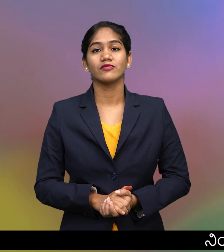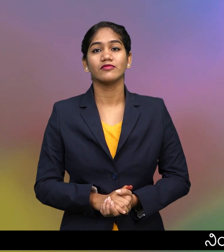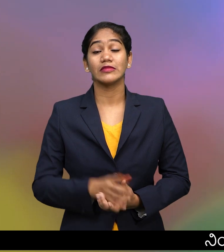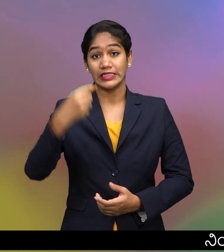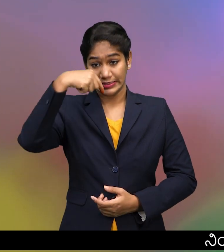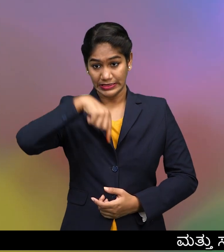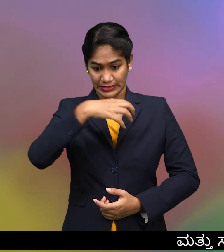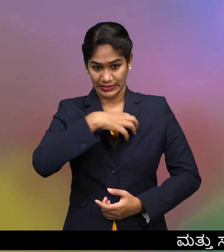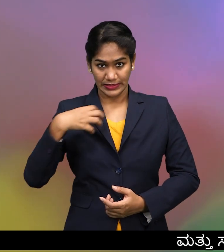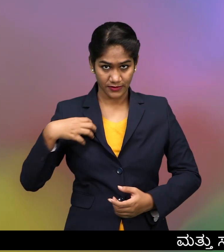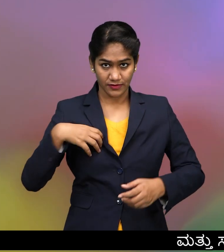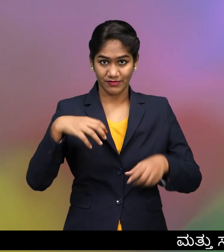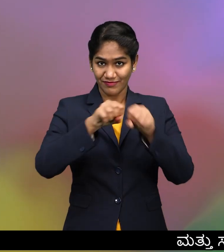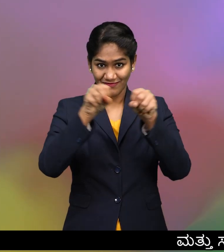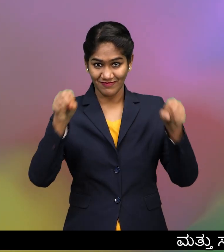ನಿಯಂತ್ರಿಸುತ್ತದೆ ಮತ್ತು ಸಂಯೋಜಿಸುತ್ತದೆ.